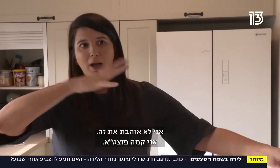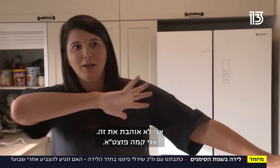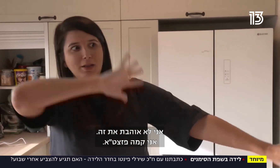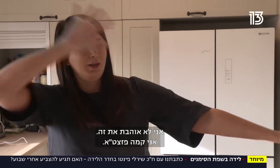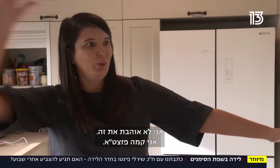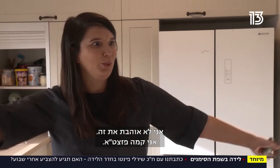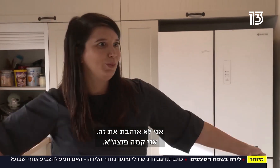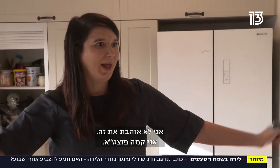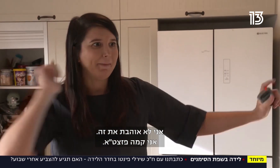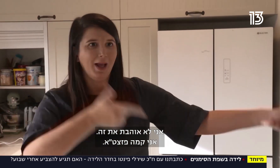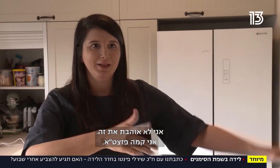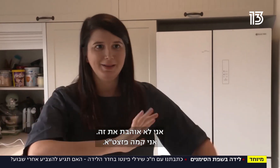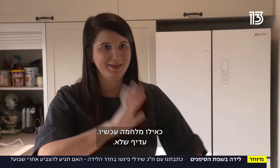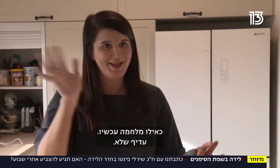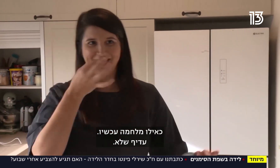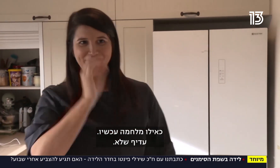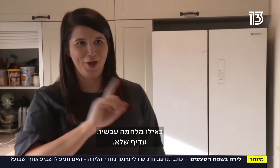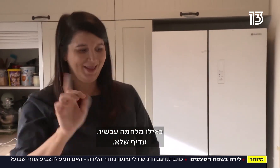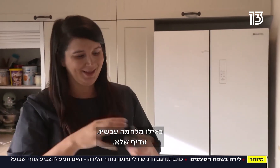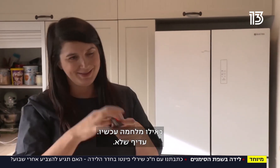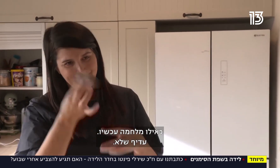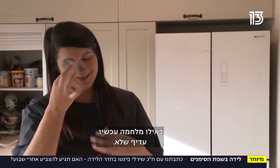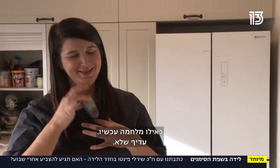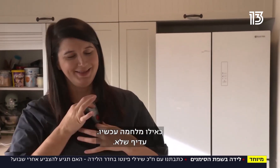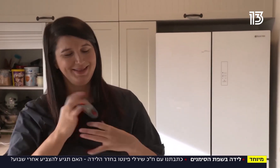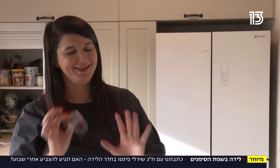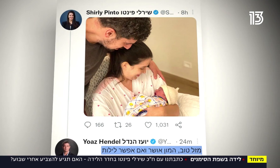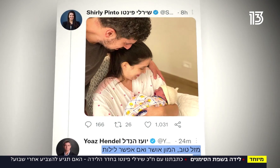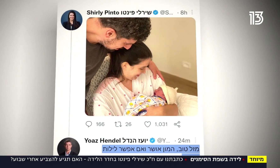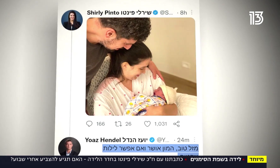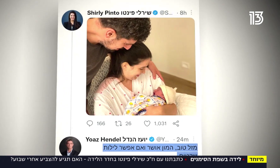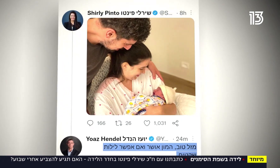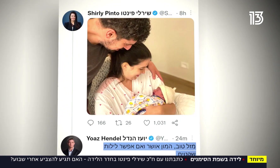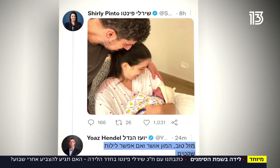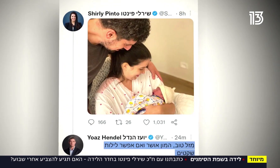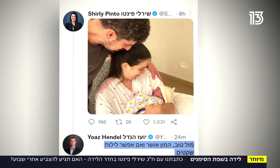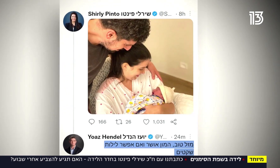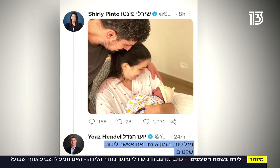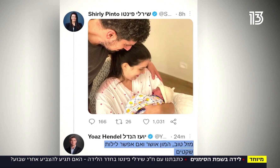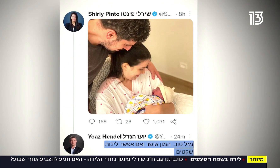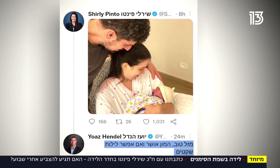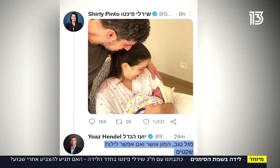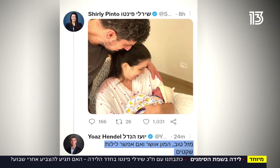זה, אני כמה פזצת, כאילו מלחמה עכשיו, עדיף שלא. זאת התשובה ליועז הנדל, לא? שכולם